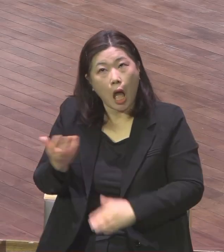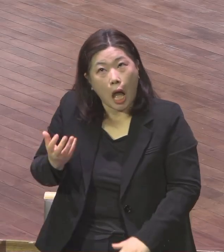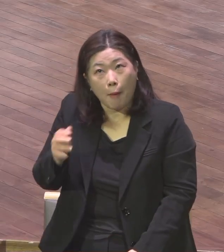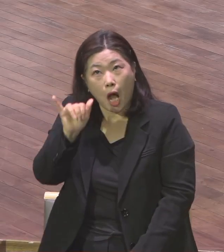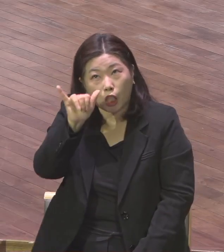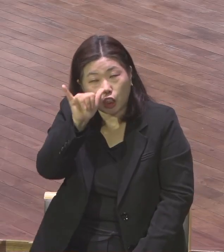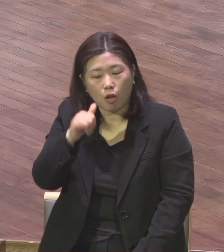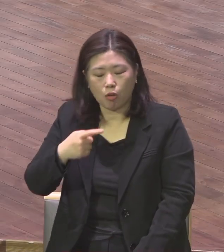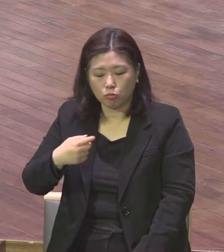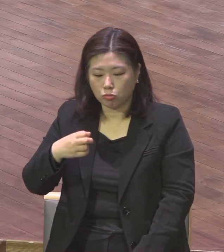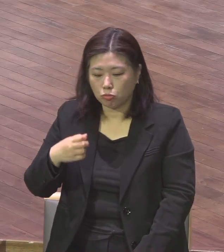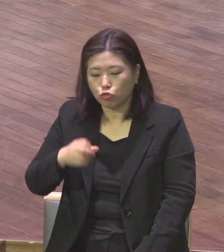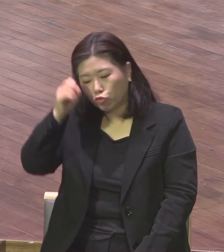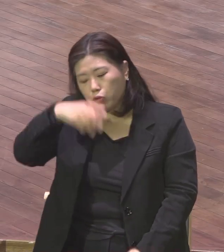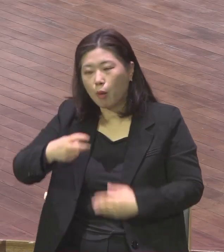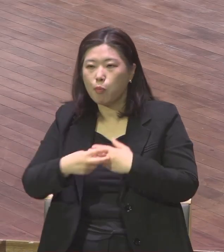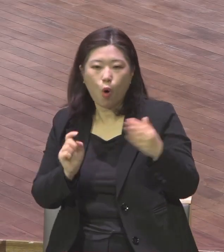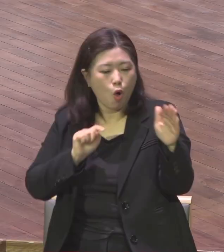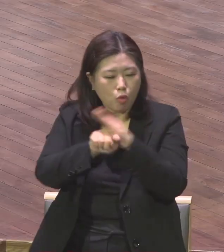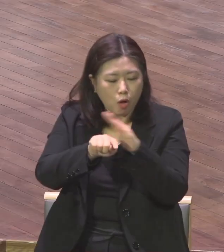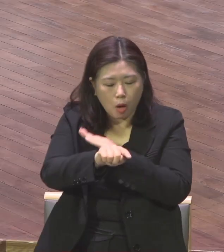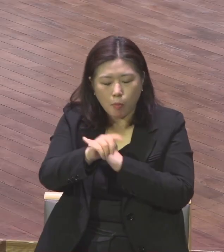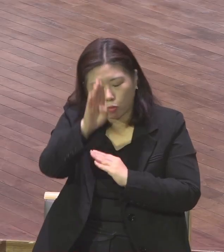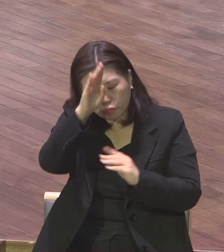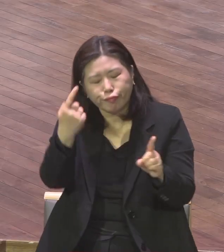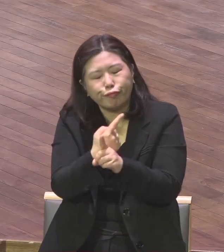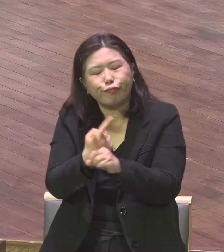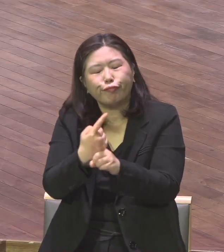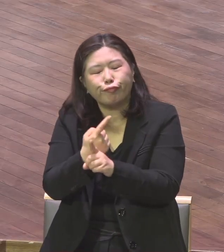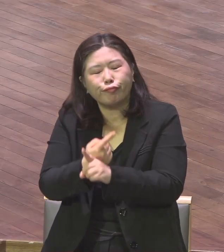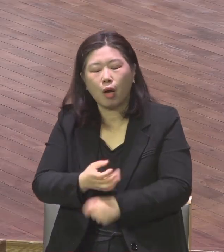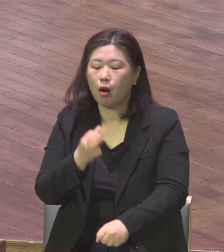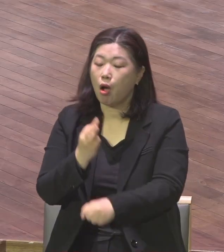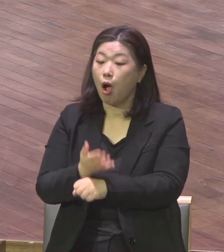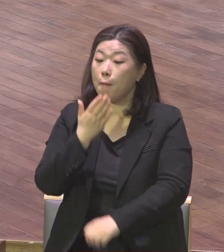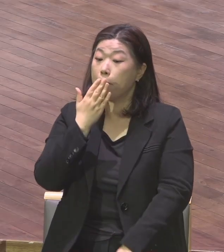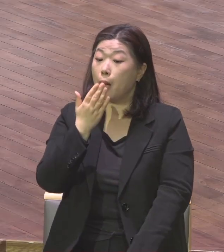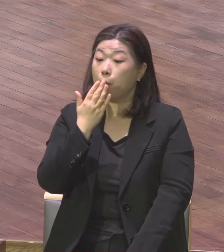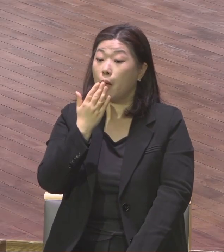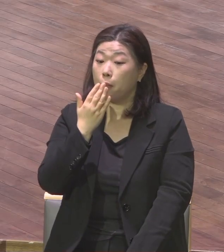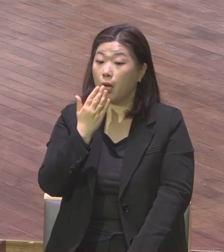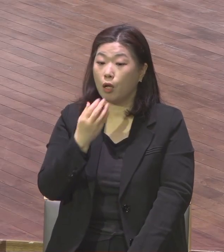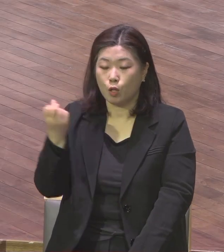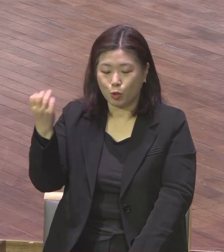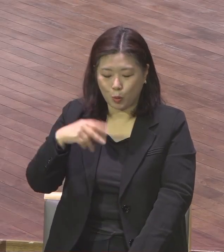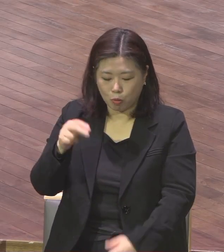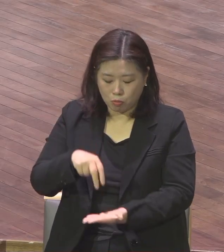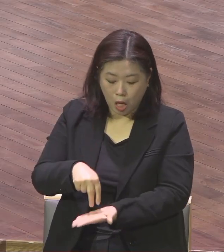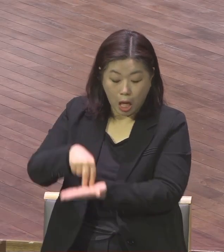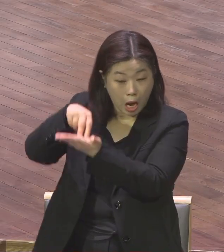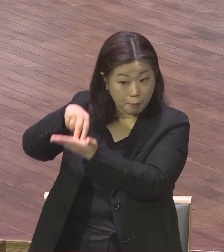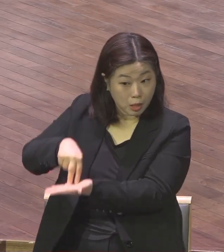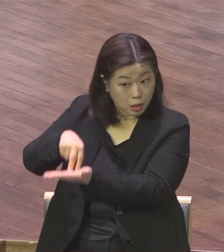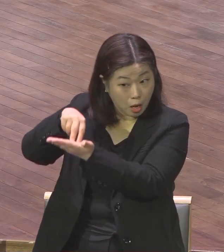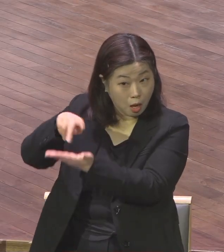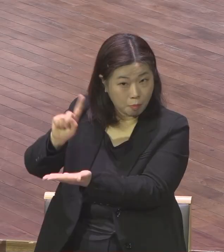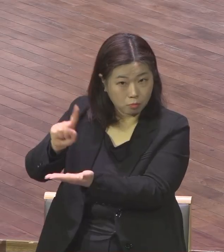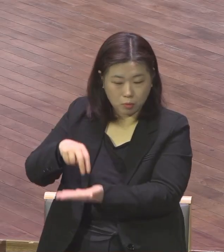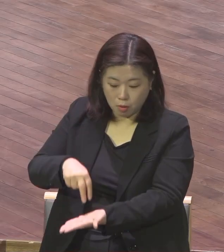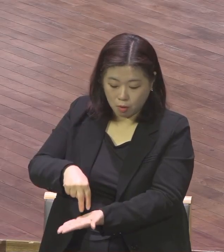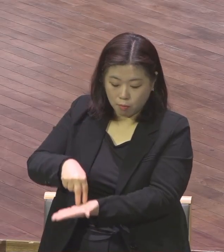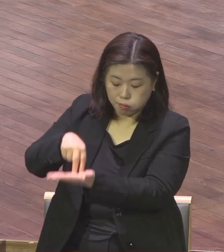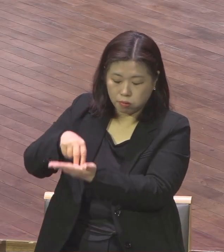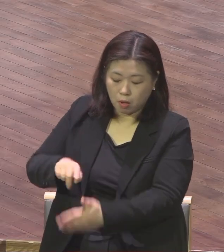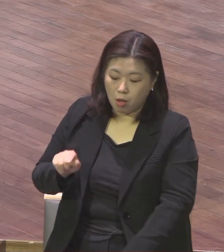조금도 막히는 게 없어. 그냥 엘리베이터를 눌렸다가 딴 거 눌렸다 한국밖에 없어요. 식당에